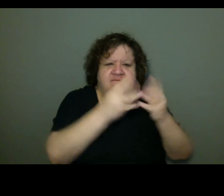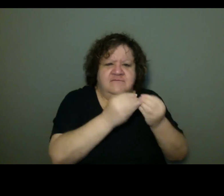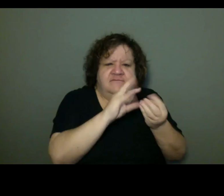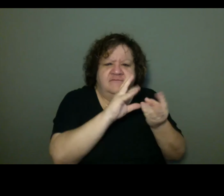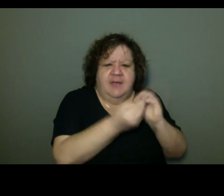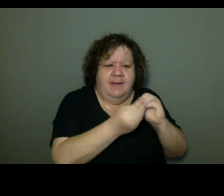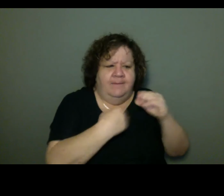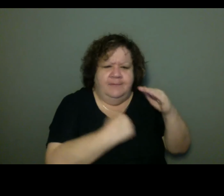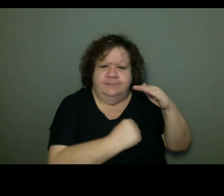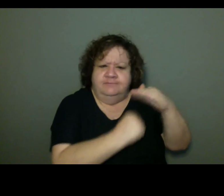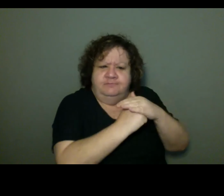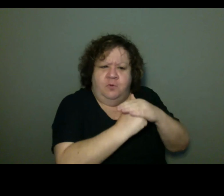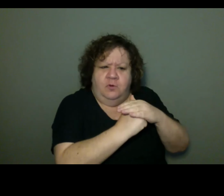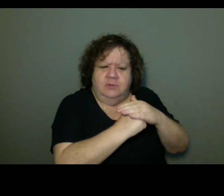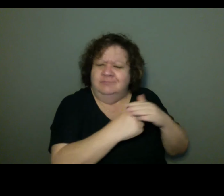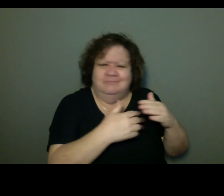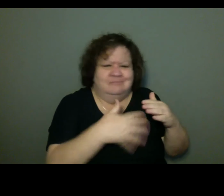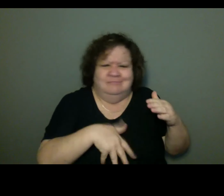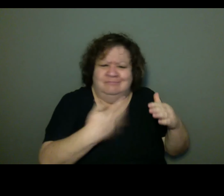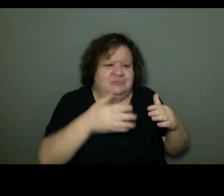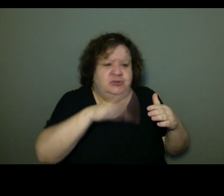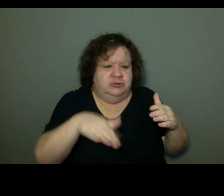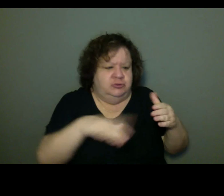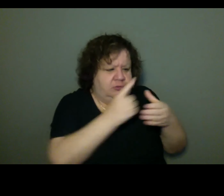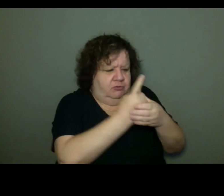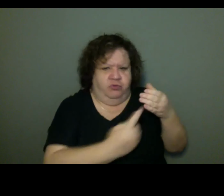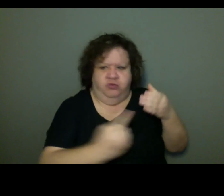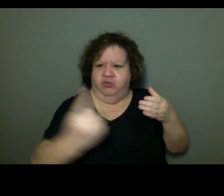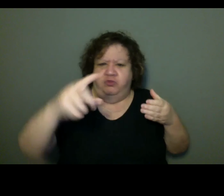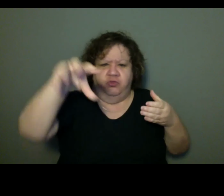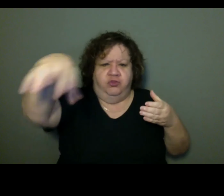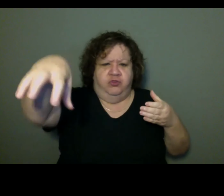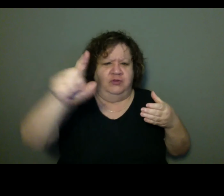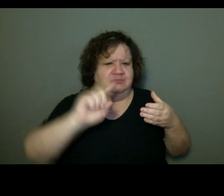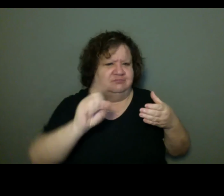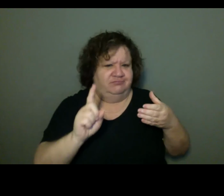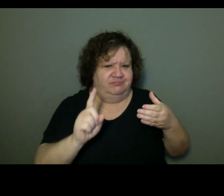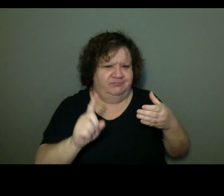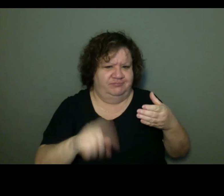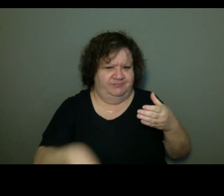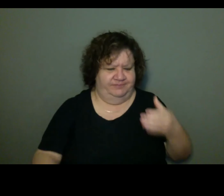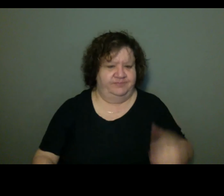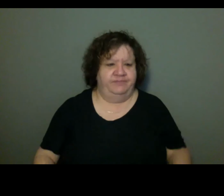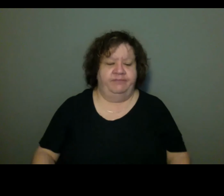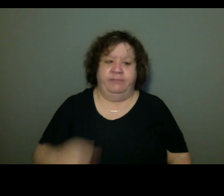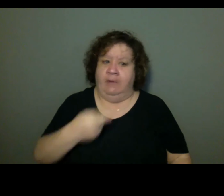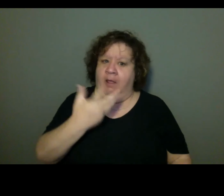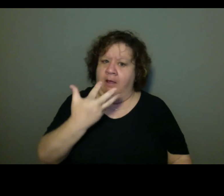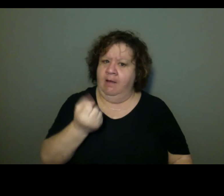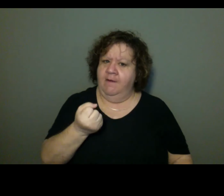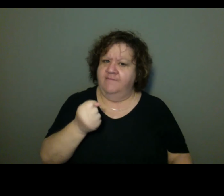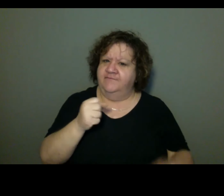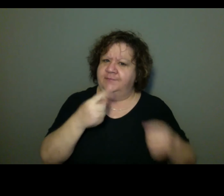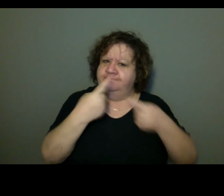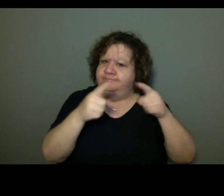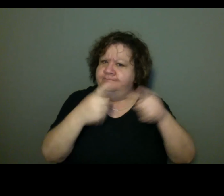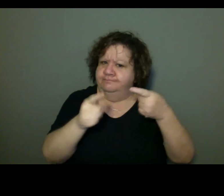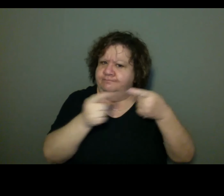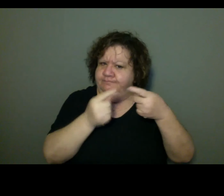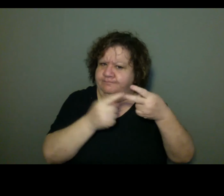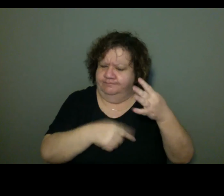comunidades para poder evitar la separación familiar. Entre los temas principales que se abordaron estuvieron la